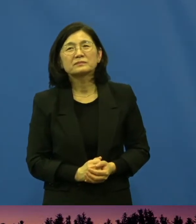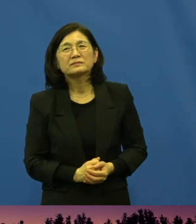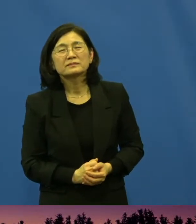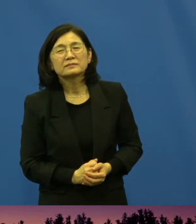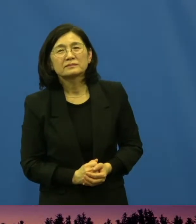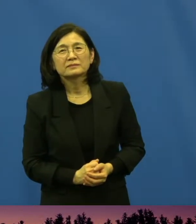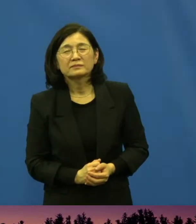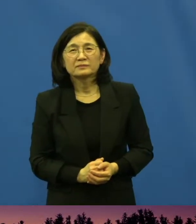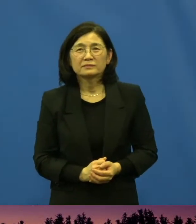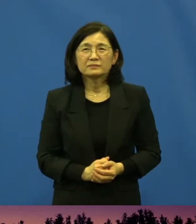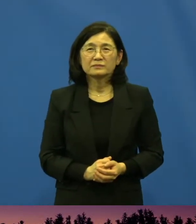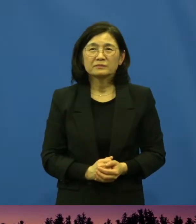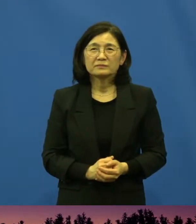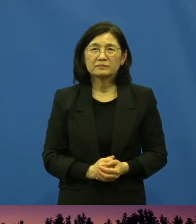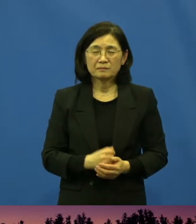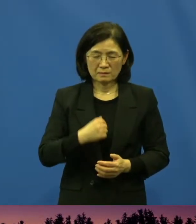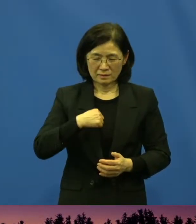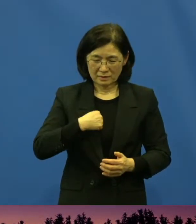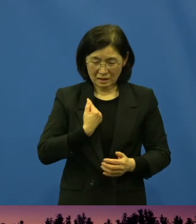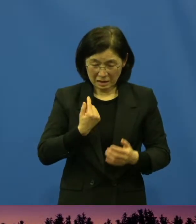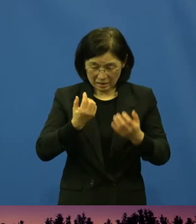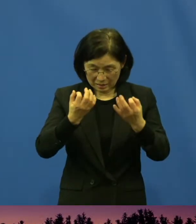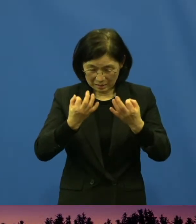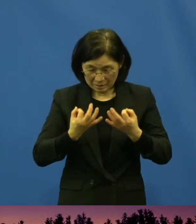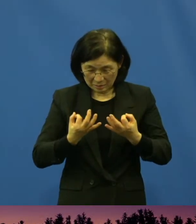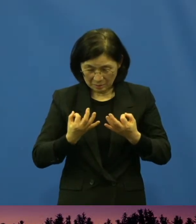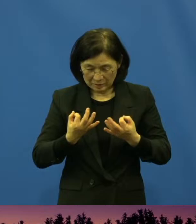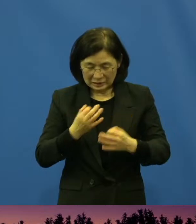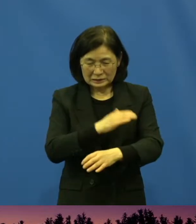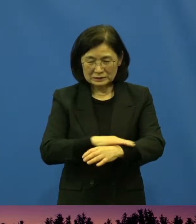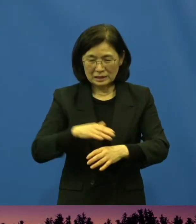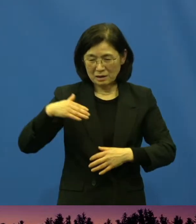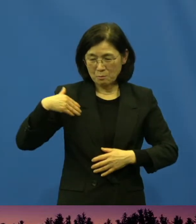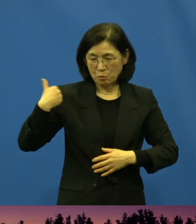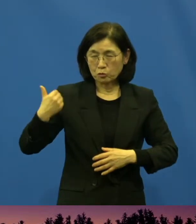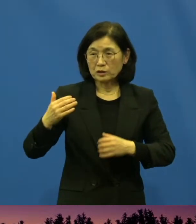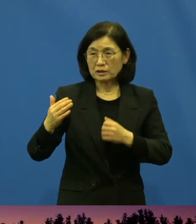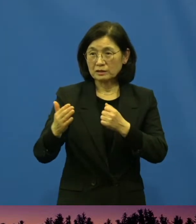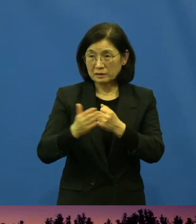주제를 모르고 분수를 모르고 지리를 파악 못하고